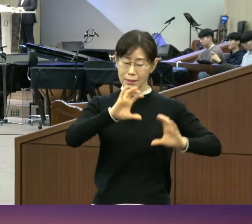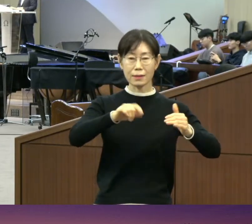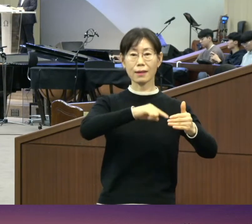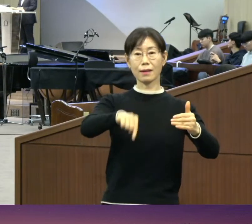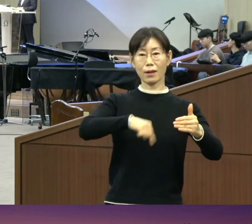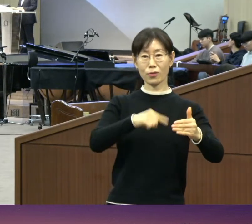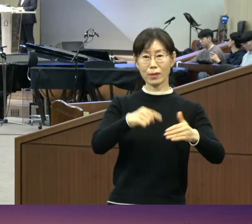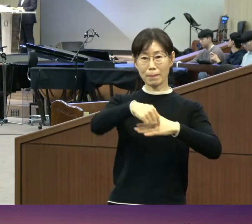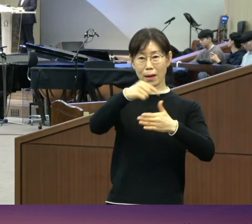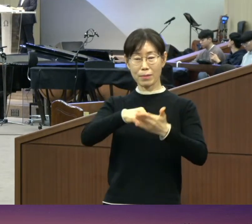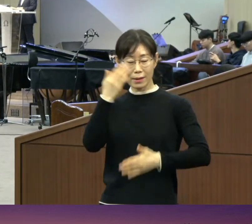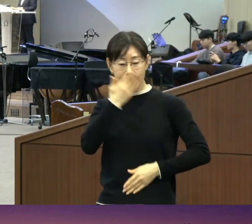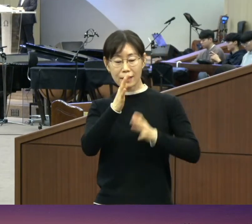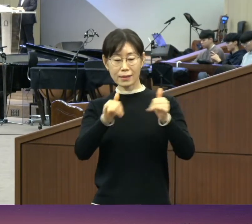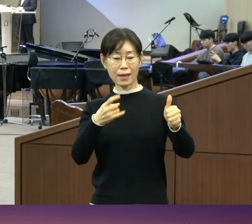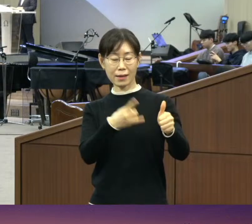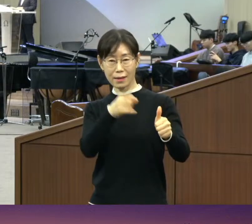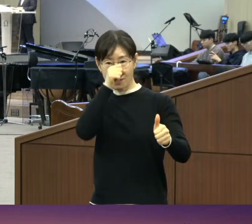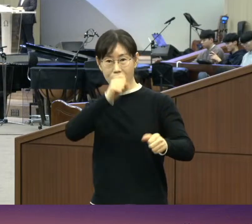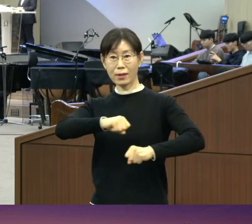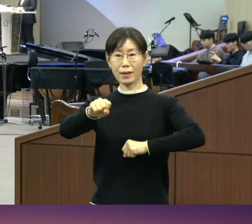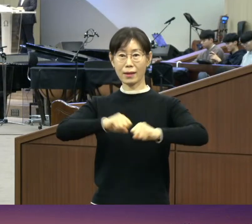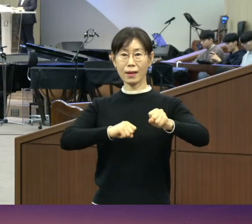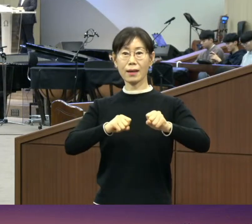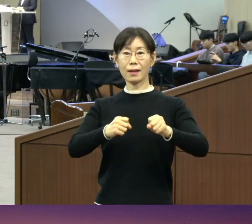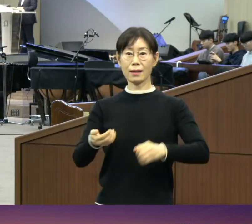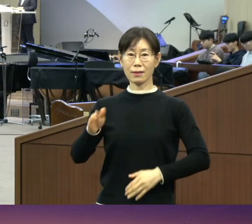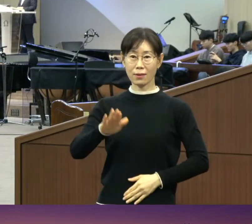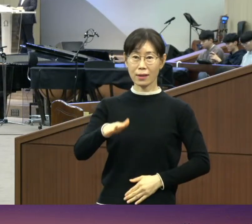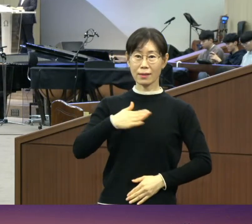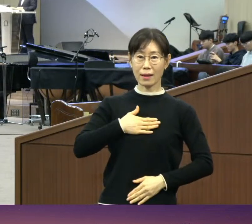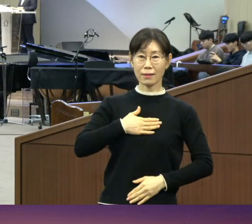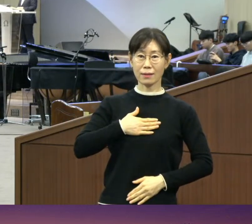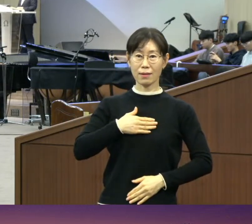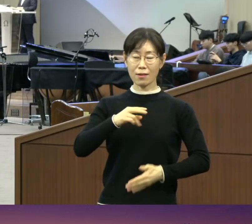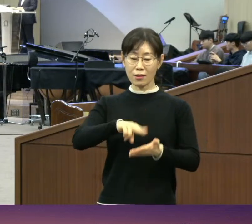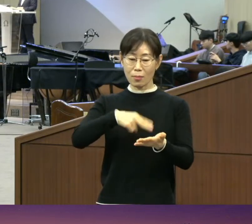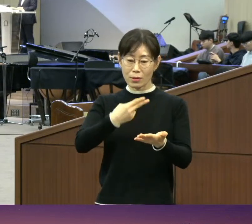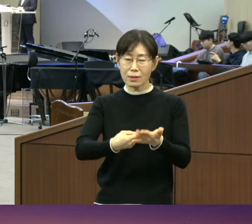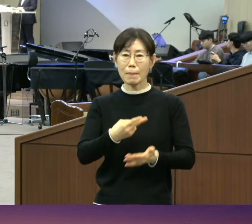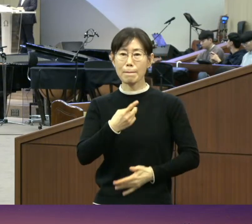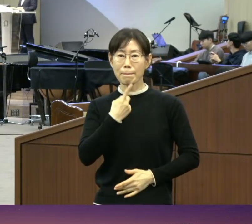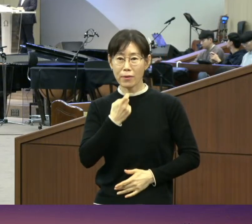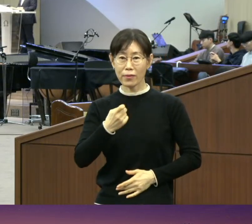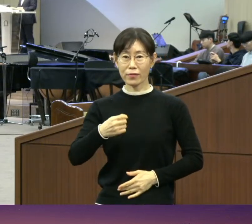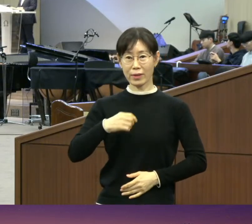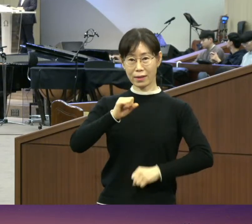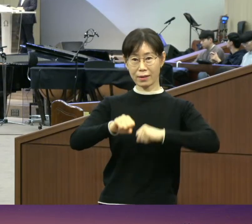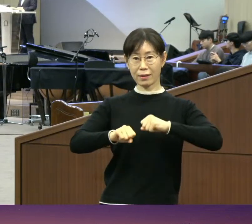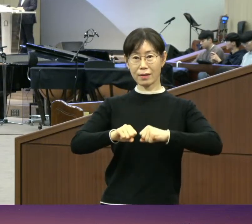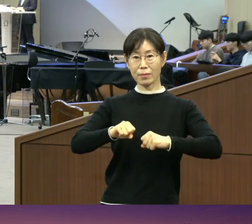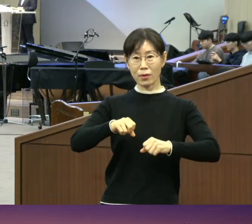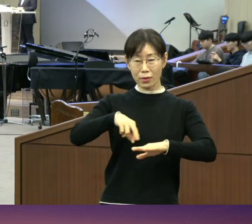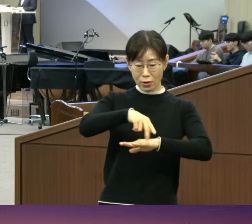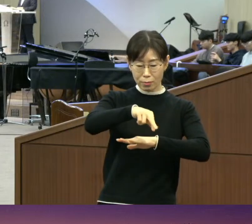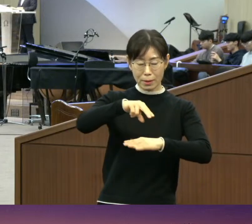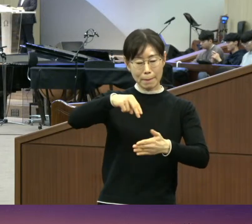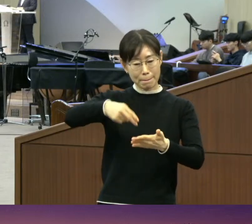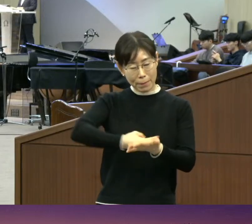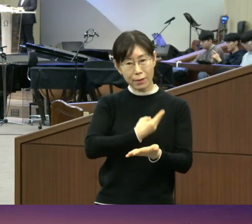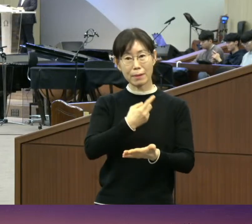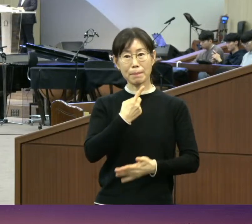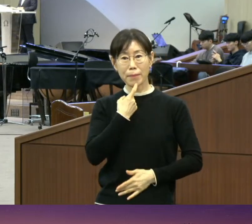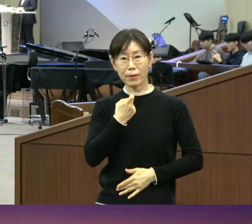이스라엘 중 마음이 정결한 자에게 선을 행하시나 나는 거의 넘어질 뻔하였고 나의 걸음이 미끄러질 뻔하였으니